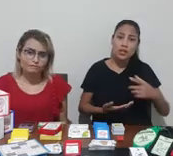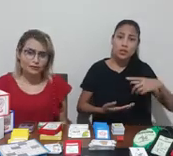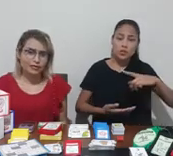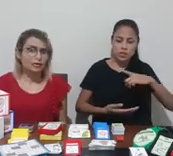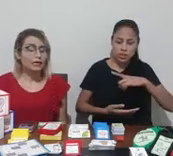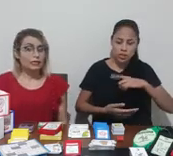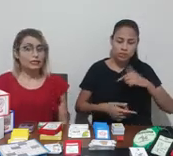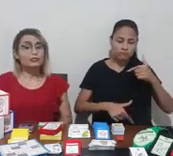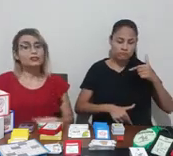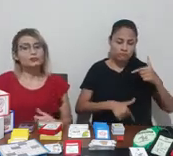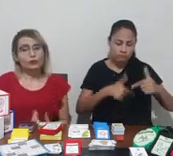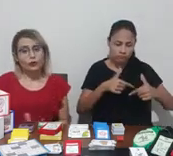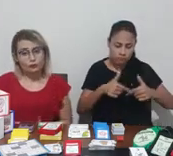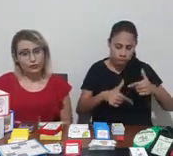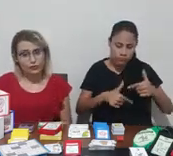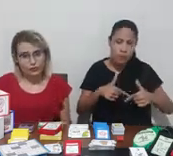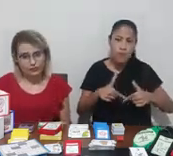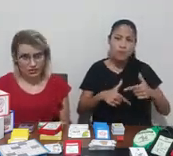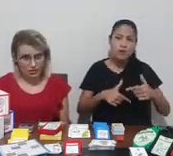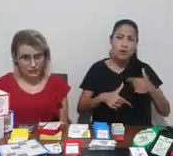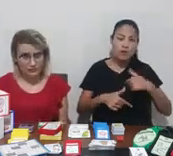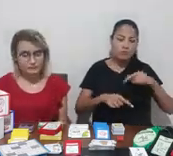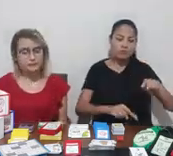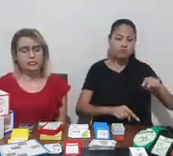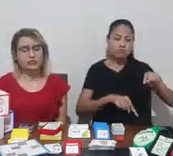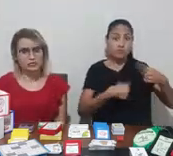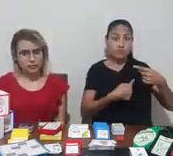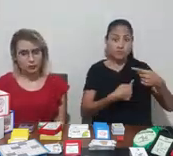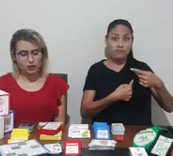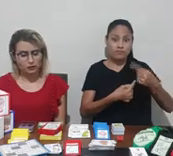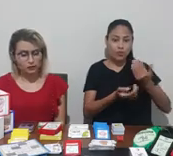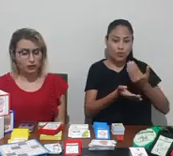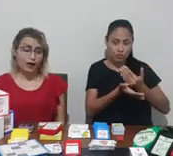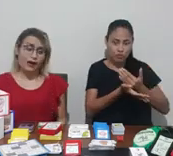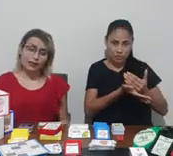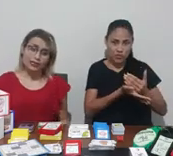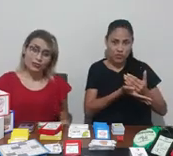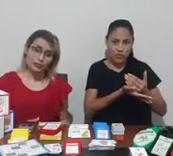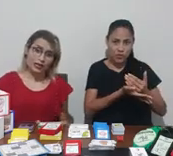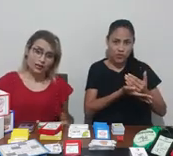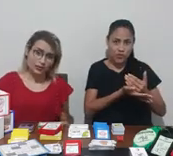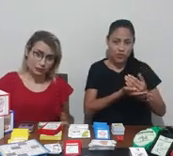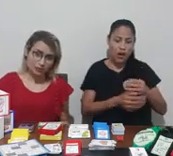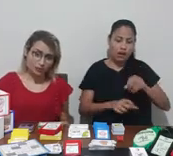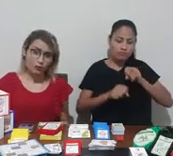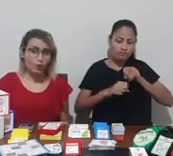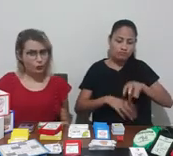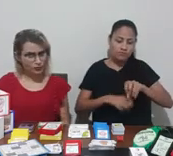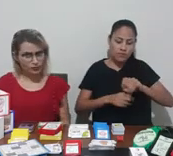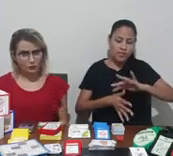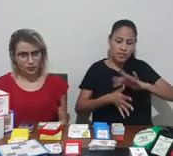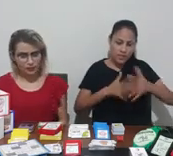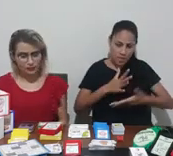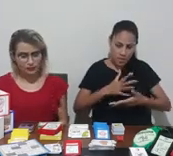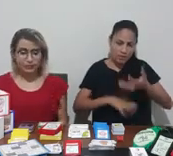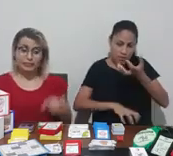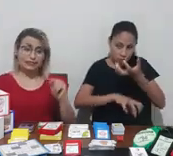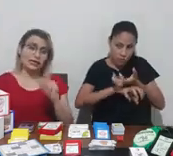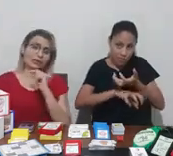missão, né? E isso foi o que eu fui desafiada, inicialmente, a lecionar Libras como